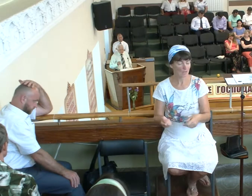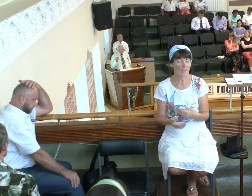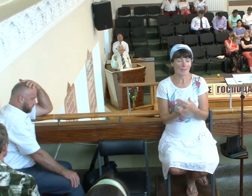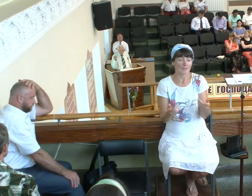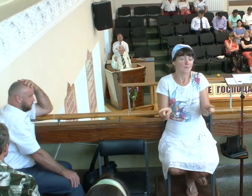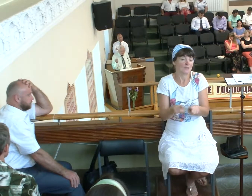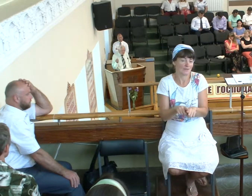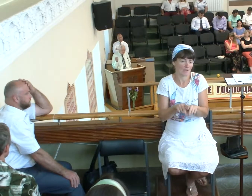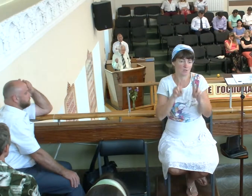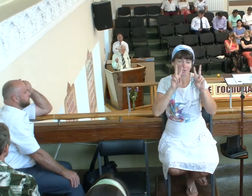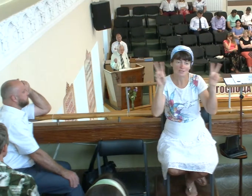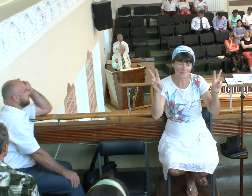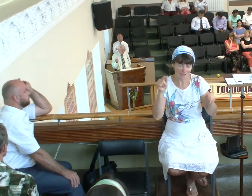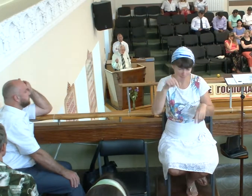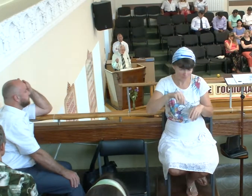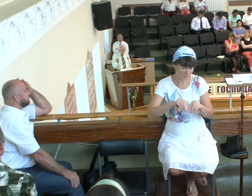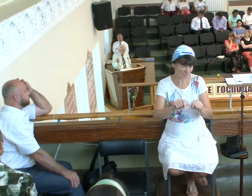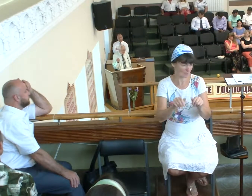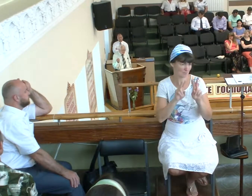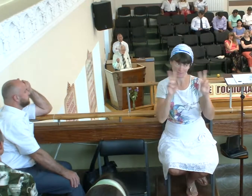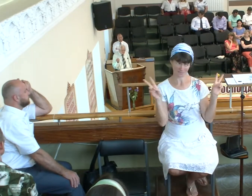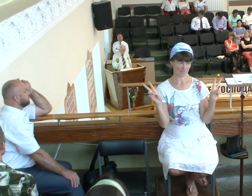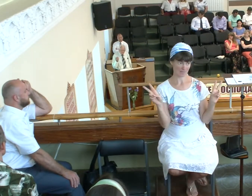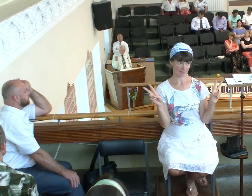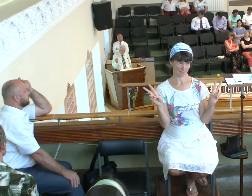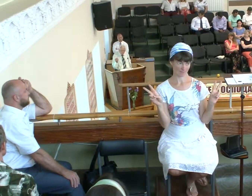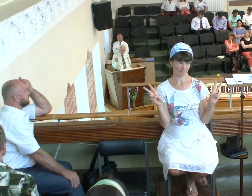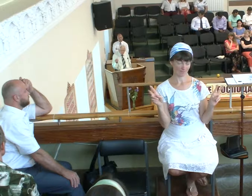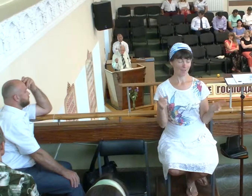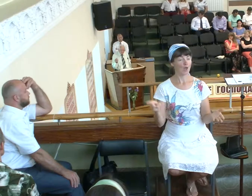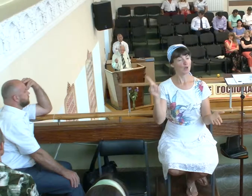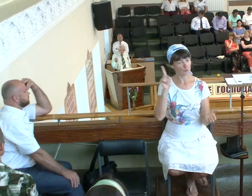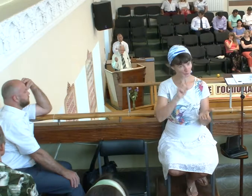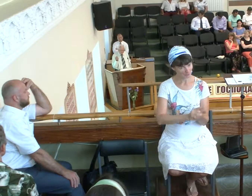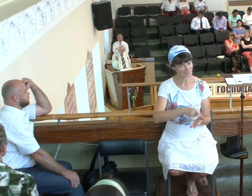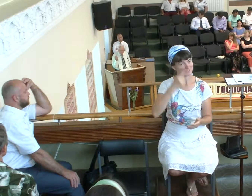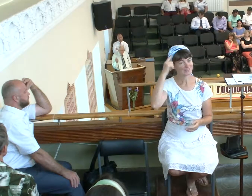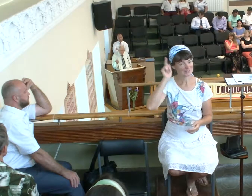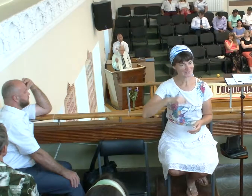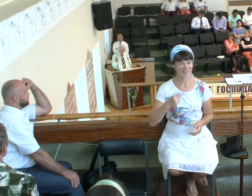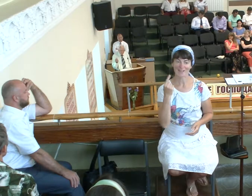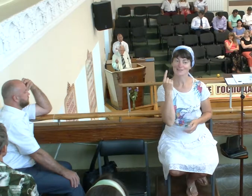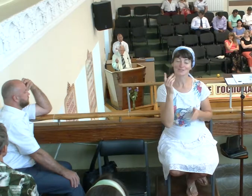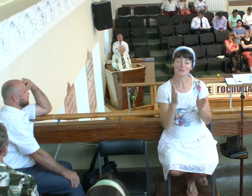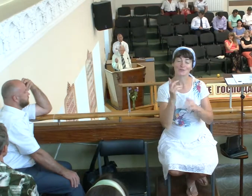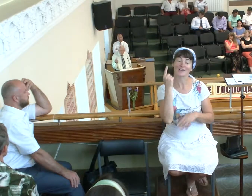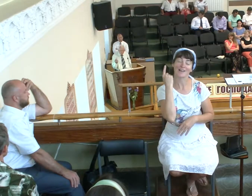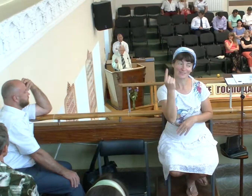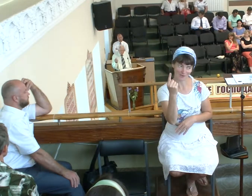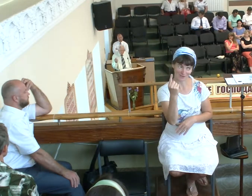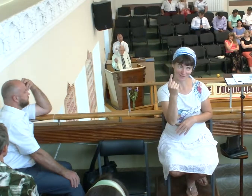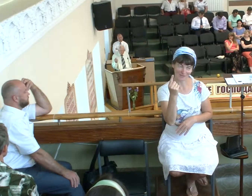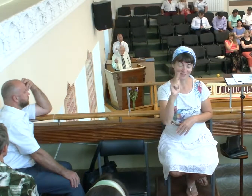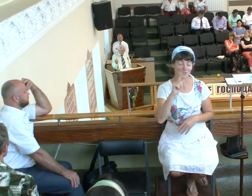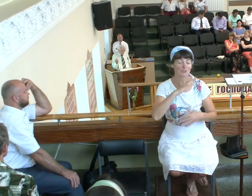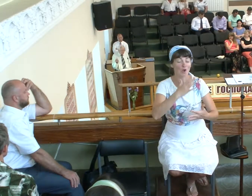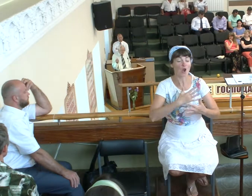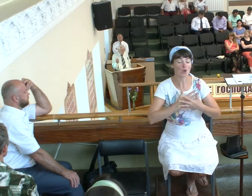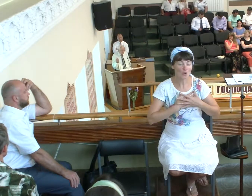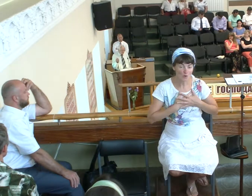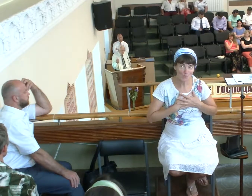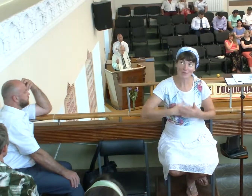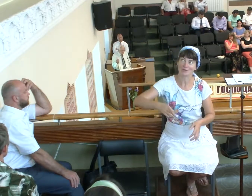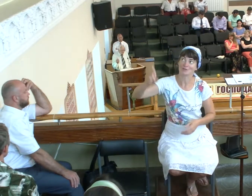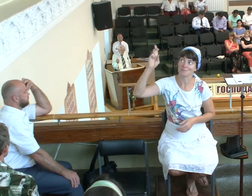Мы только должны знать одно, что любящим Бога, призванным по Его изволению, все